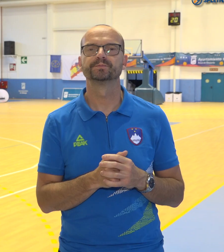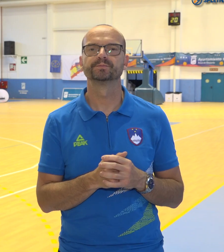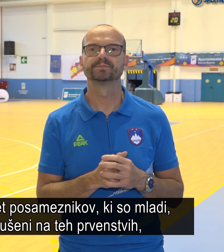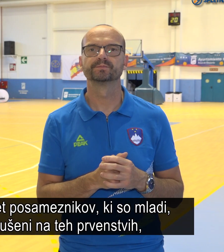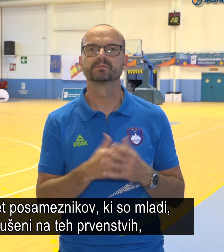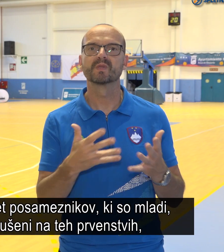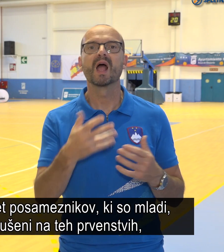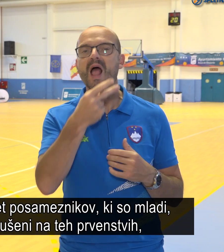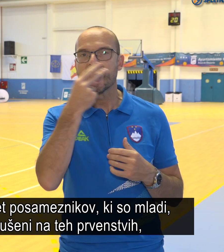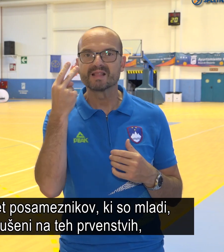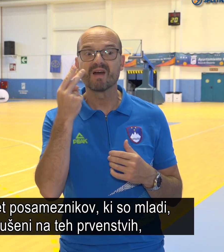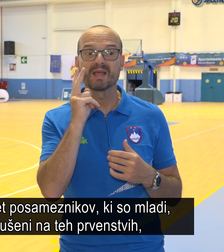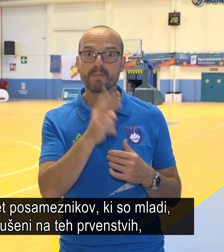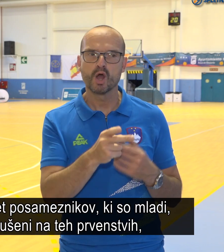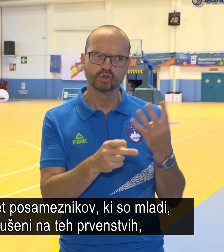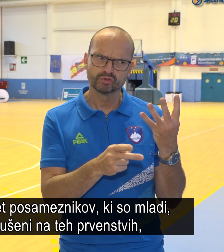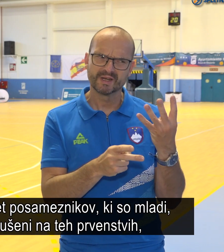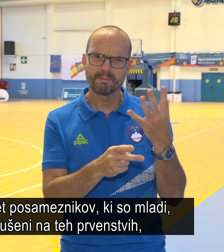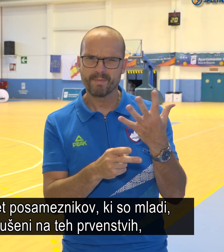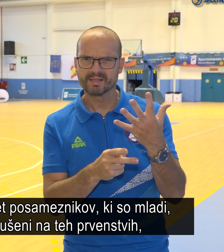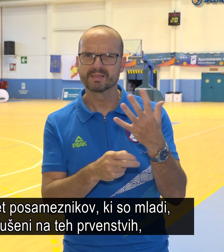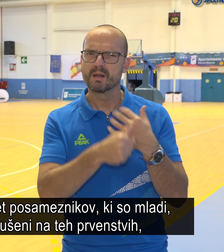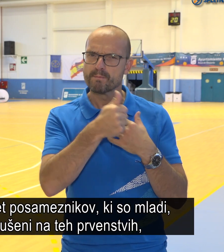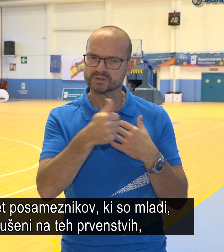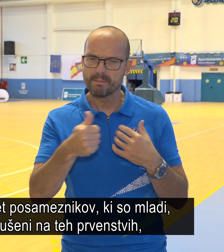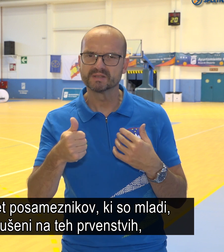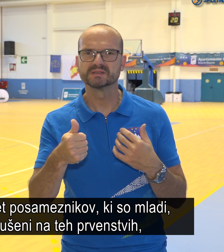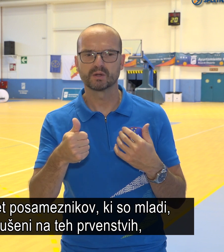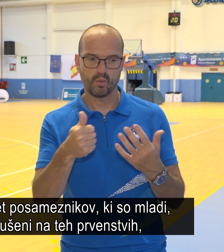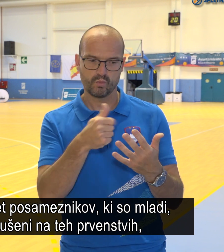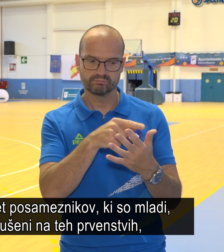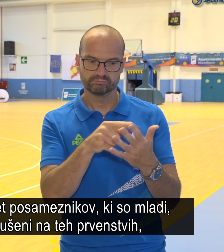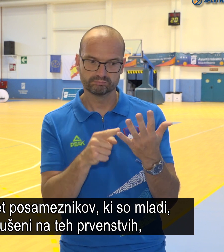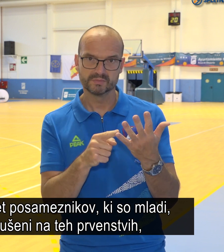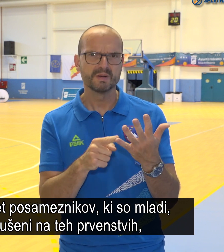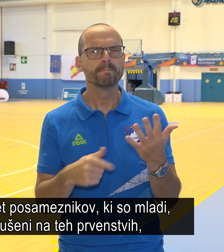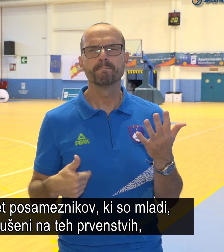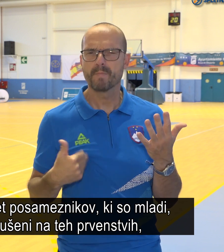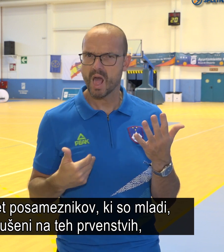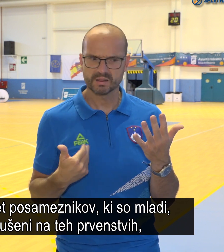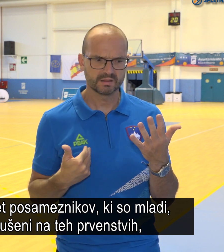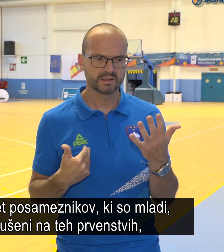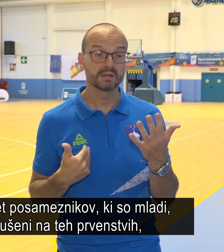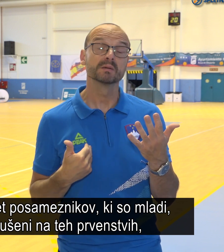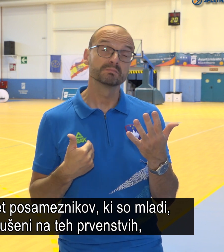Litva ima v bistvu 4-5 posameznikov, ki so v bistvu mladi, obenem pa